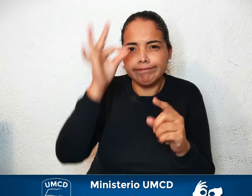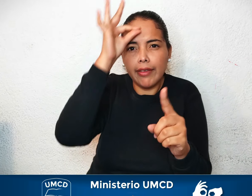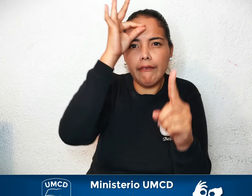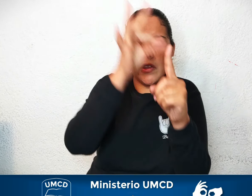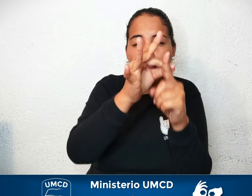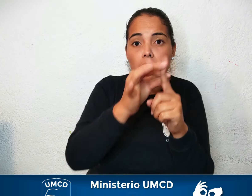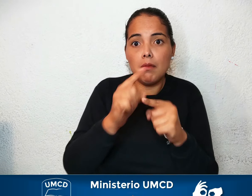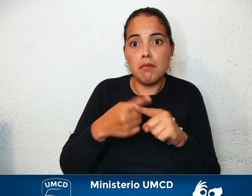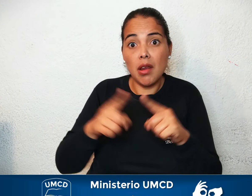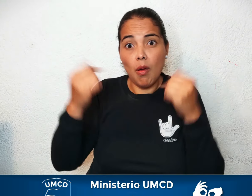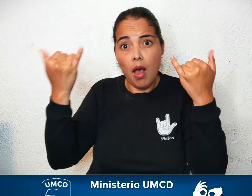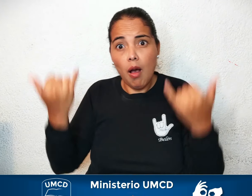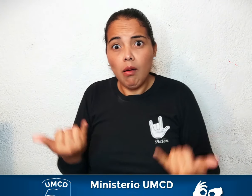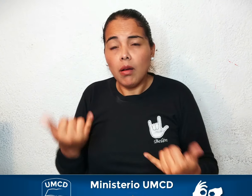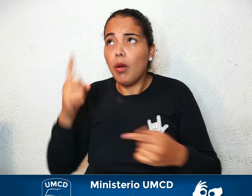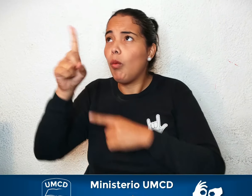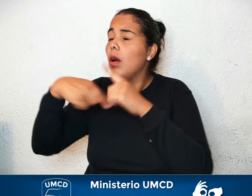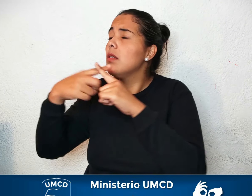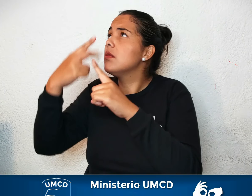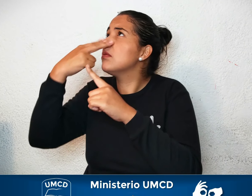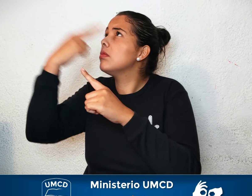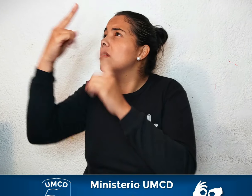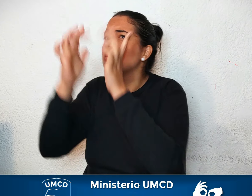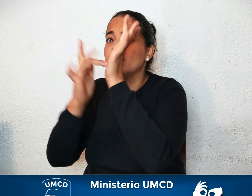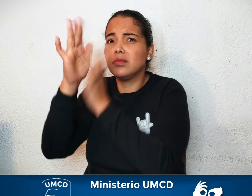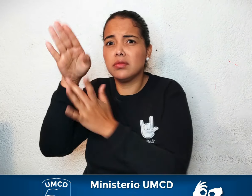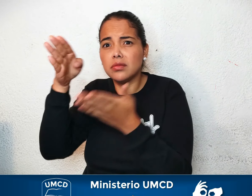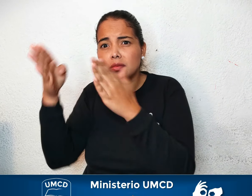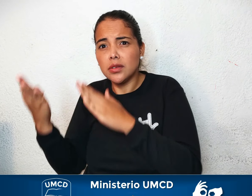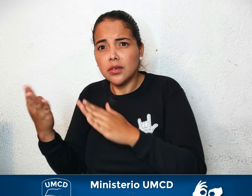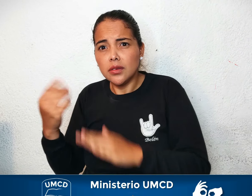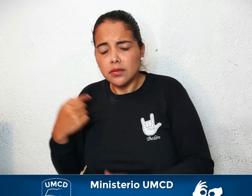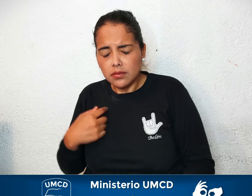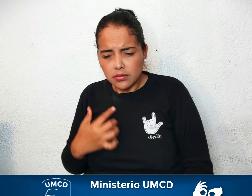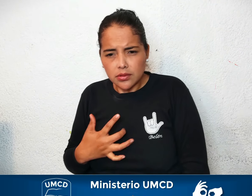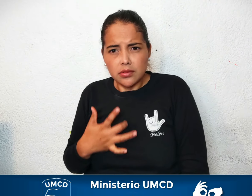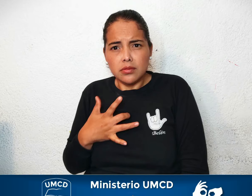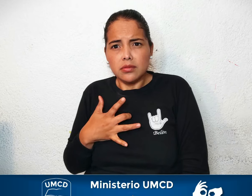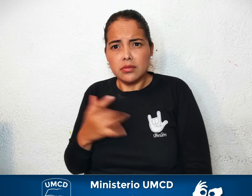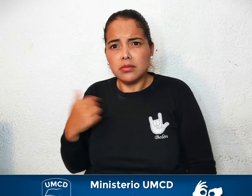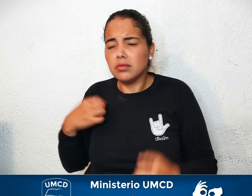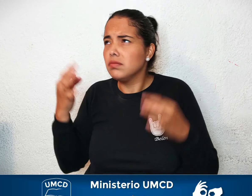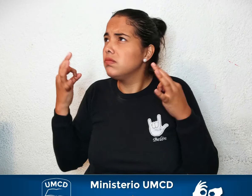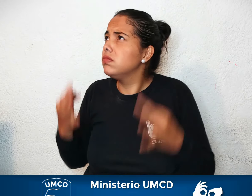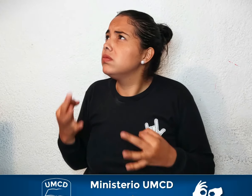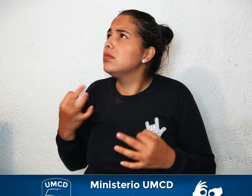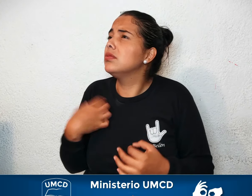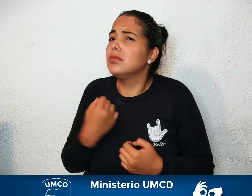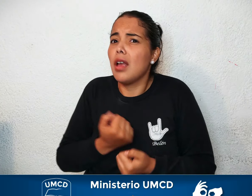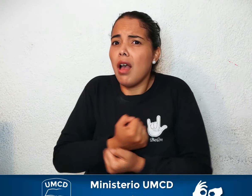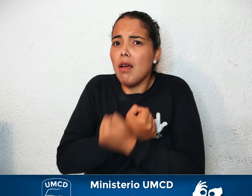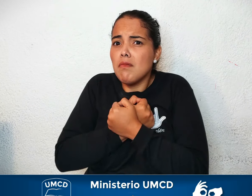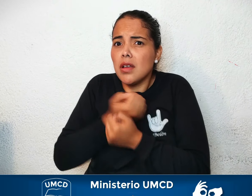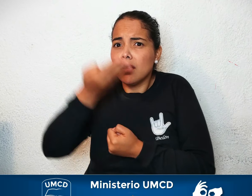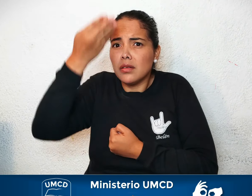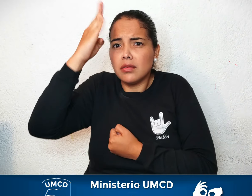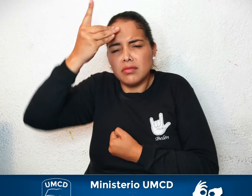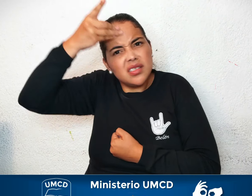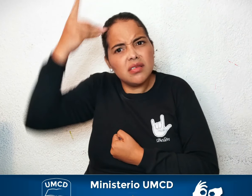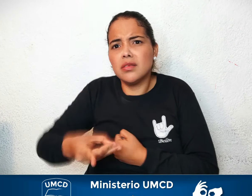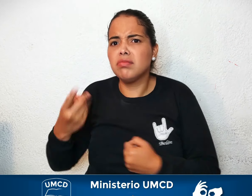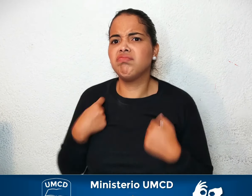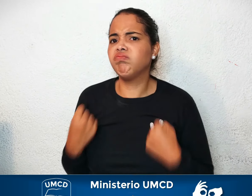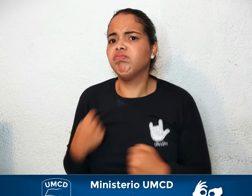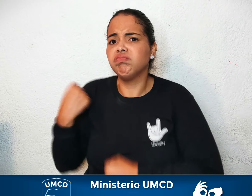el versículo 43 que también esperaba el reino de Dios. En los otros pasajes nos dicen que era ya un discípulo en secreto.